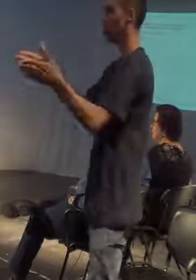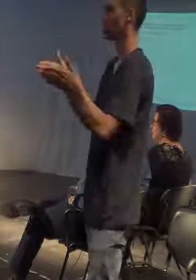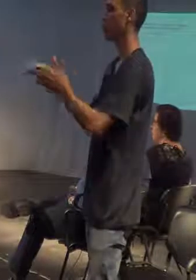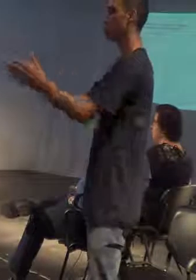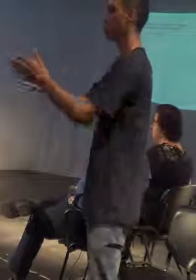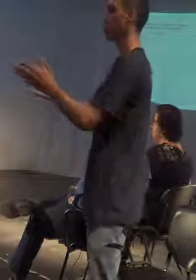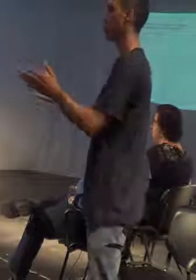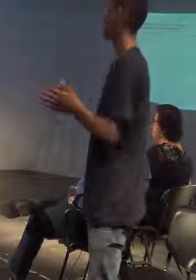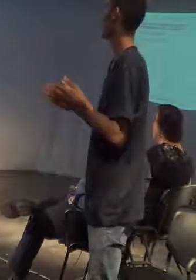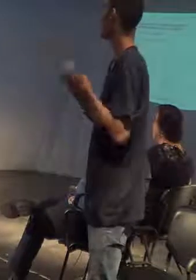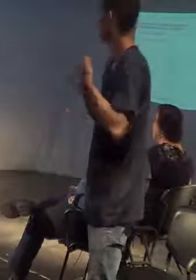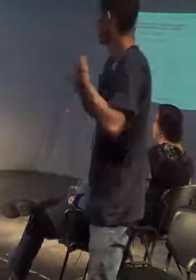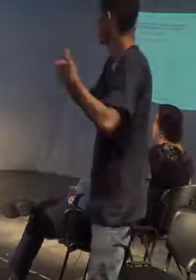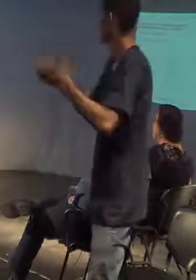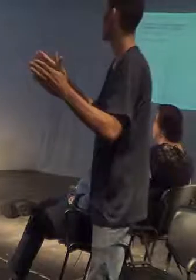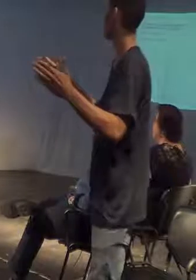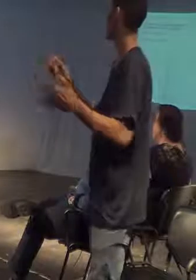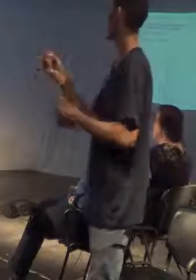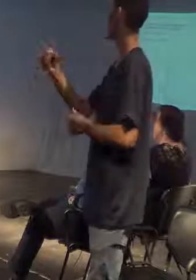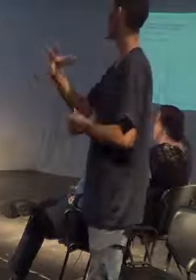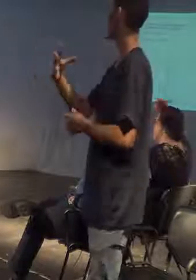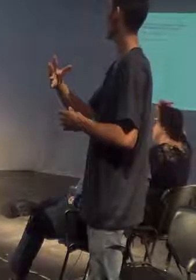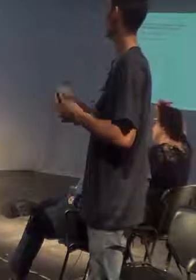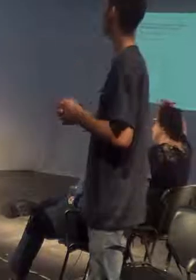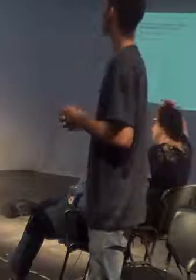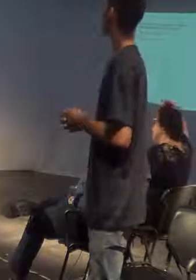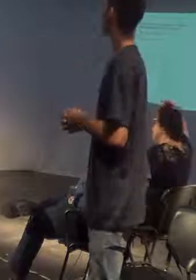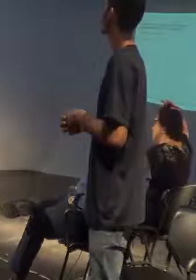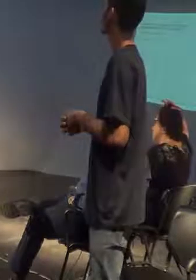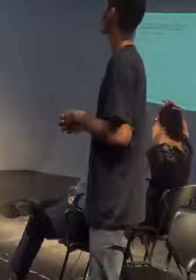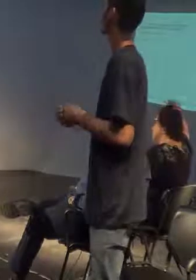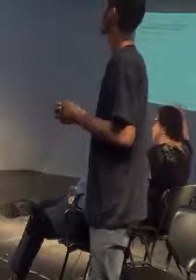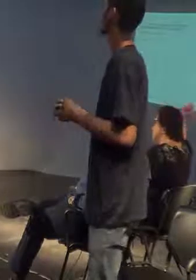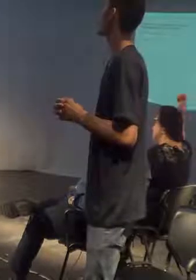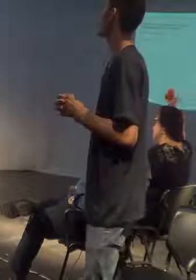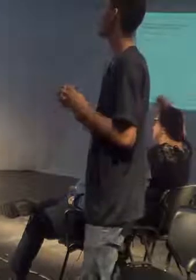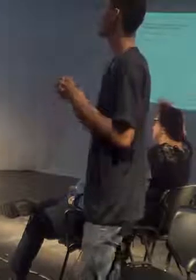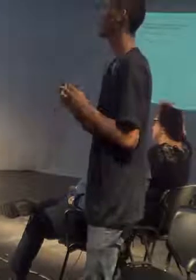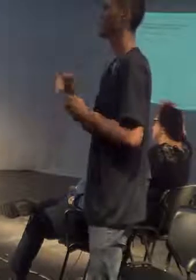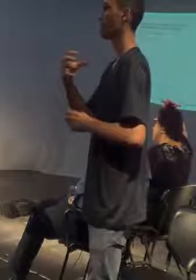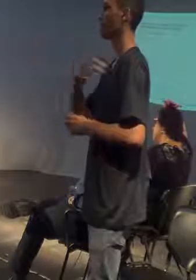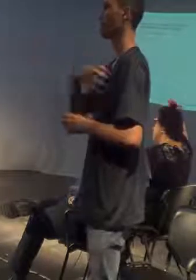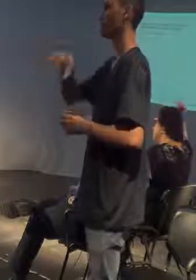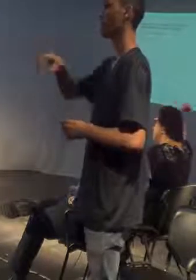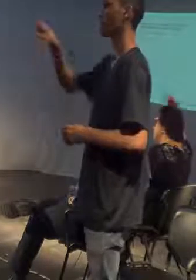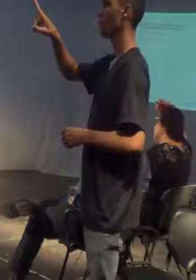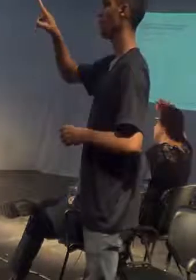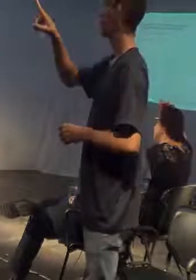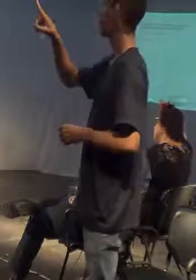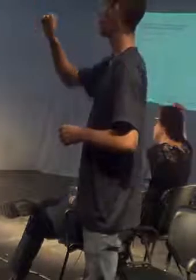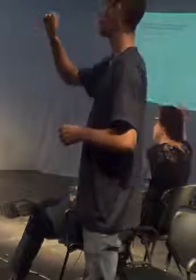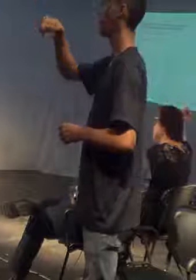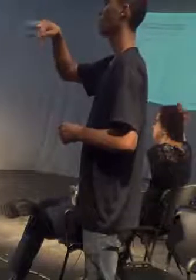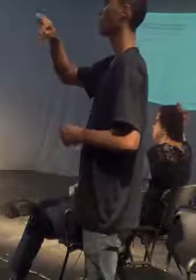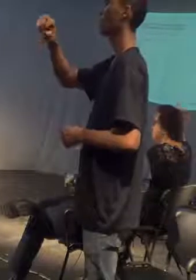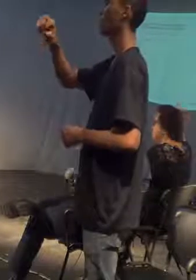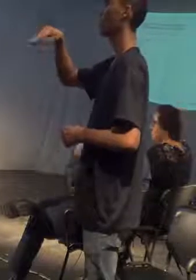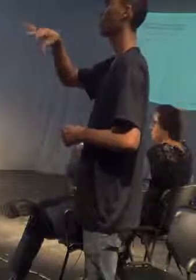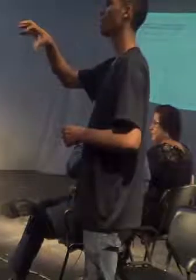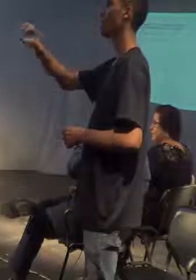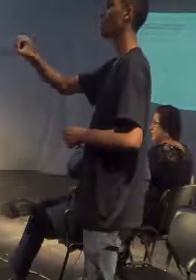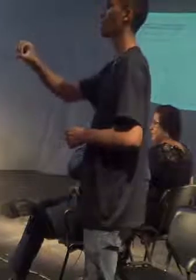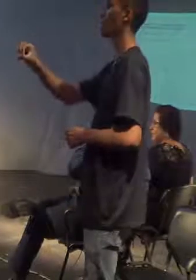Malhado, ele fez essas obras que em Salvador, Antônio Carlos Magalhães, que foi um gestor que fez esse trabalho, veio fazer 40 anos depois, nos anos